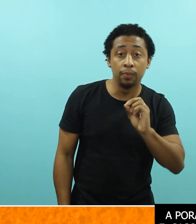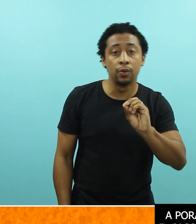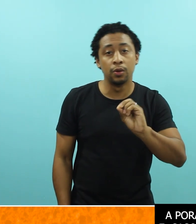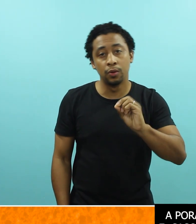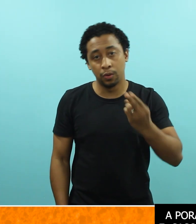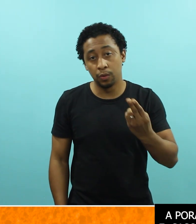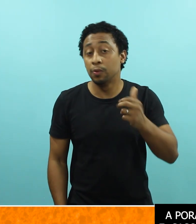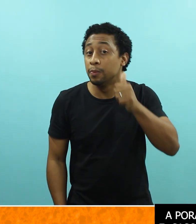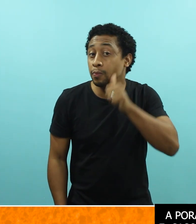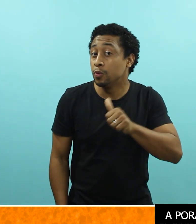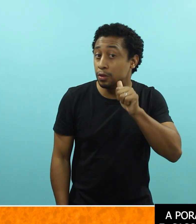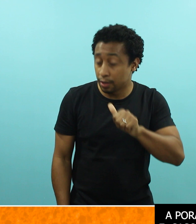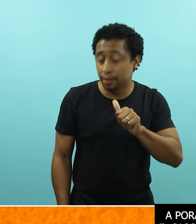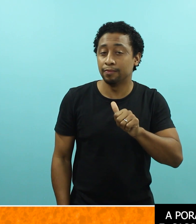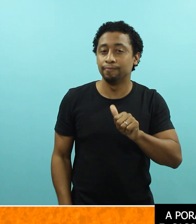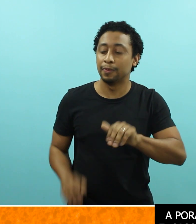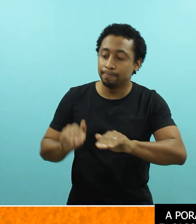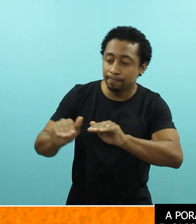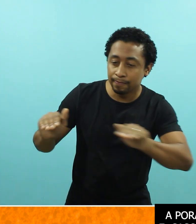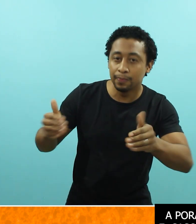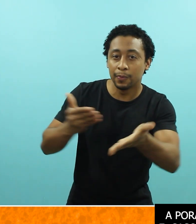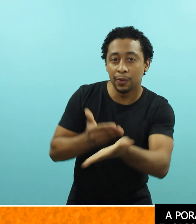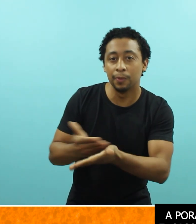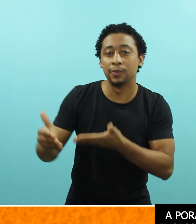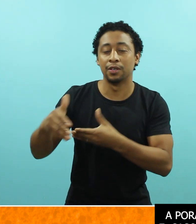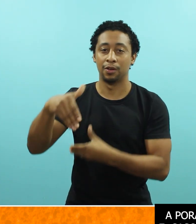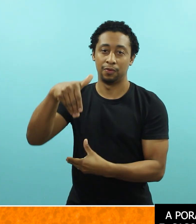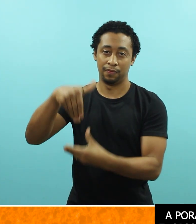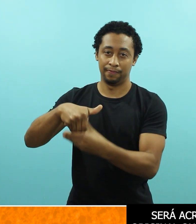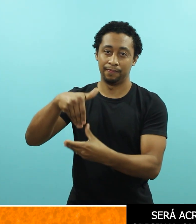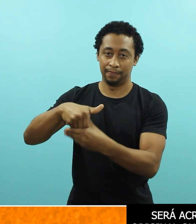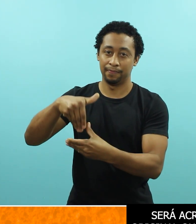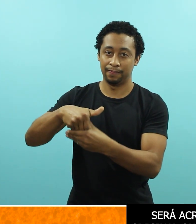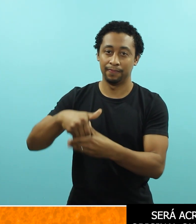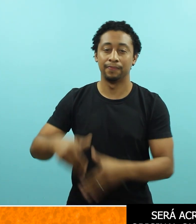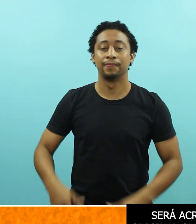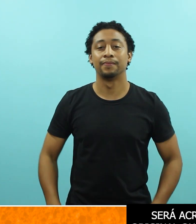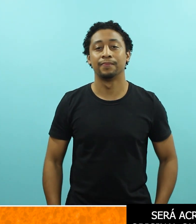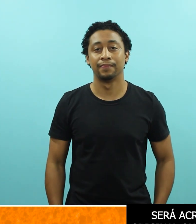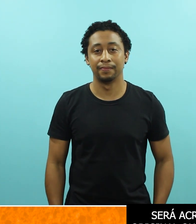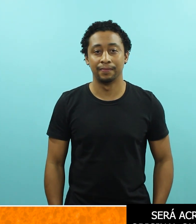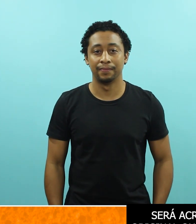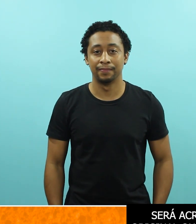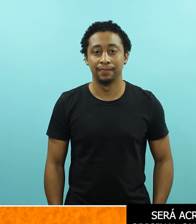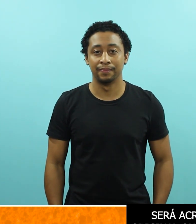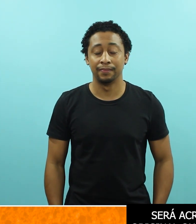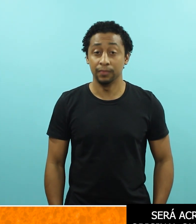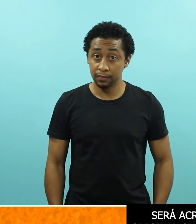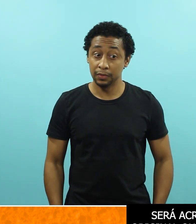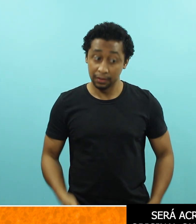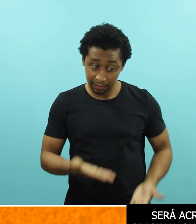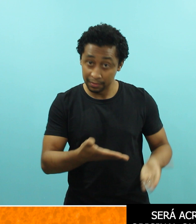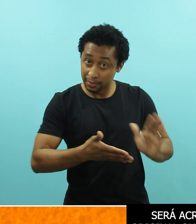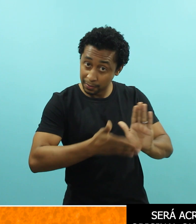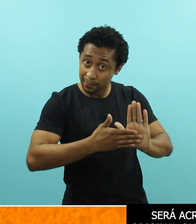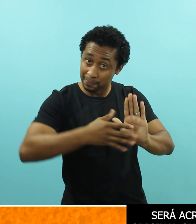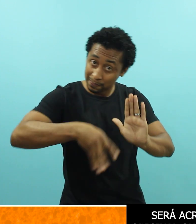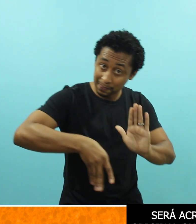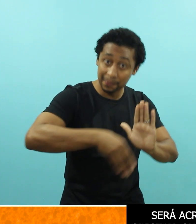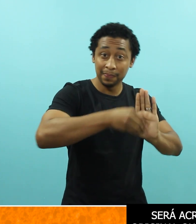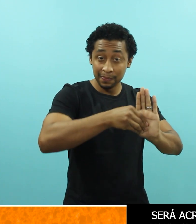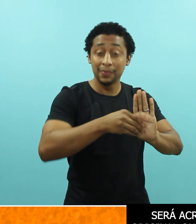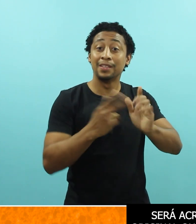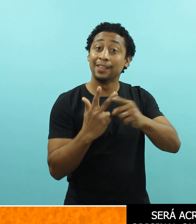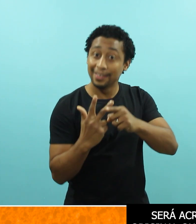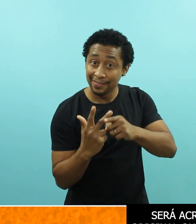presidenta aporá a votos e, caso vitoriosa, será acrescentada a original ou